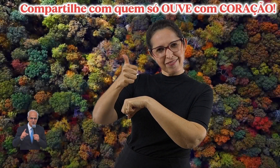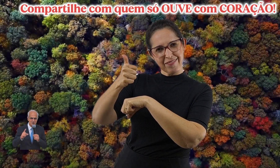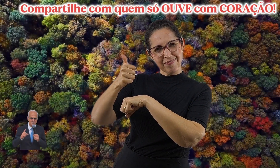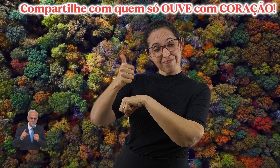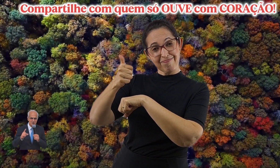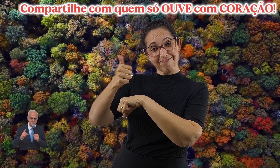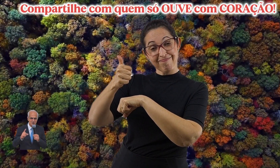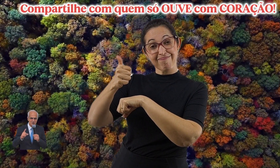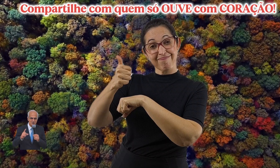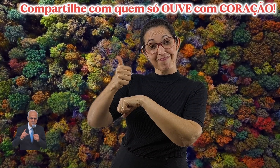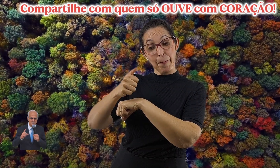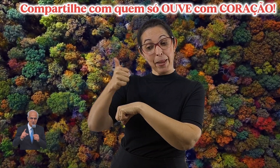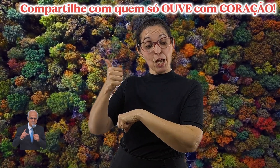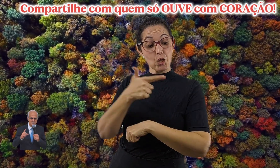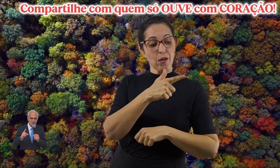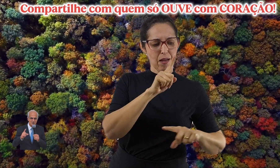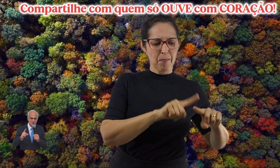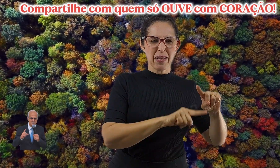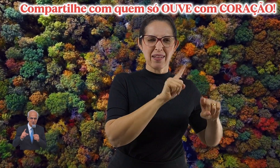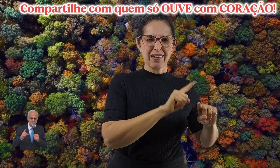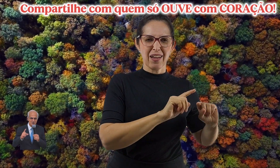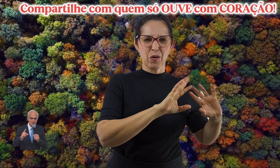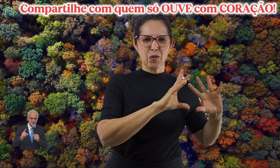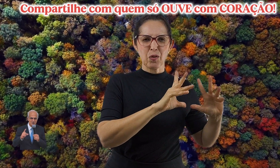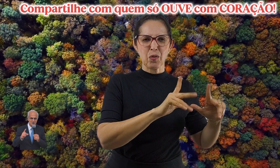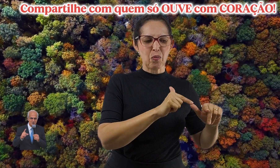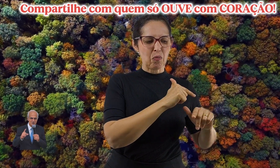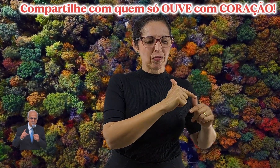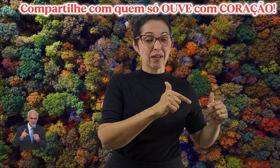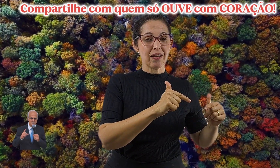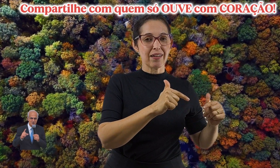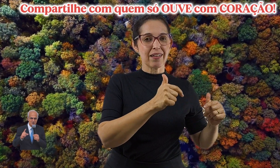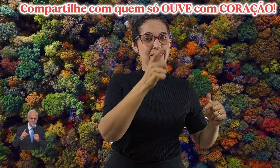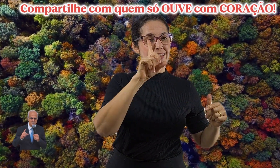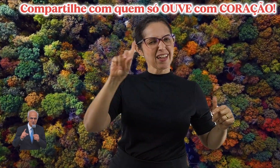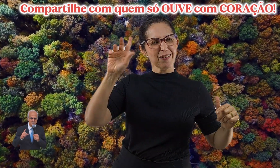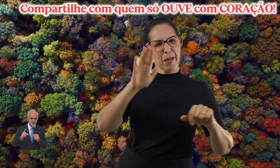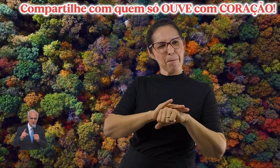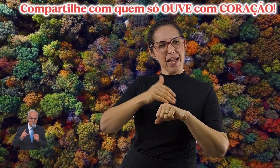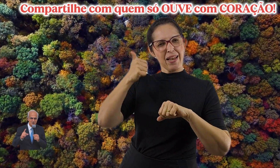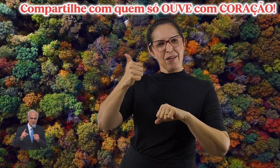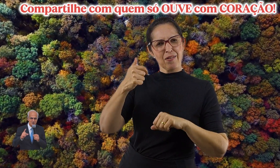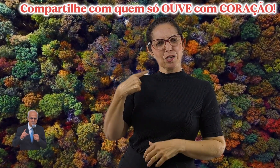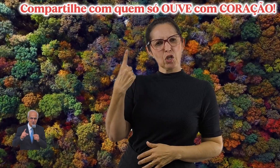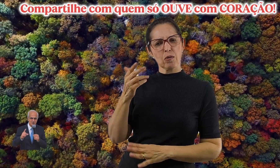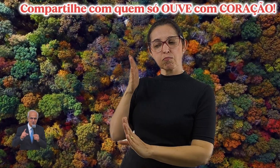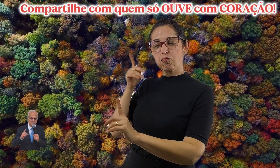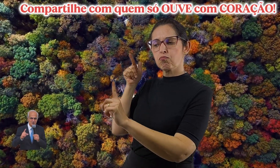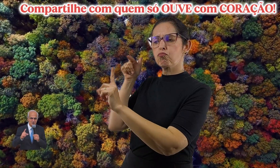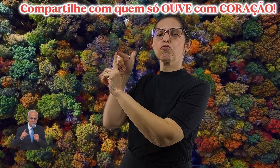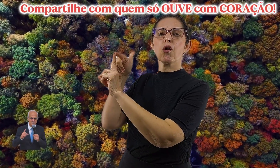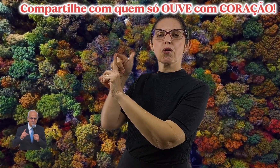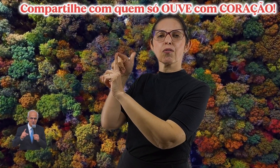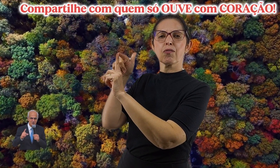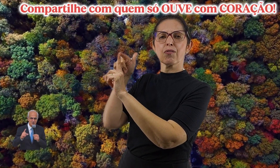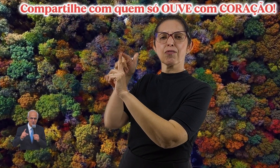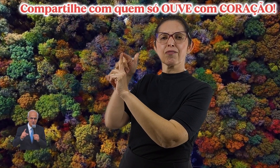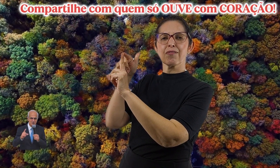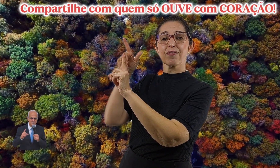coisas materiais, de tudo. A nossa preocupação maior é o reino de Deus, é o seu